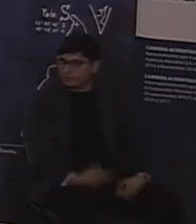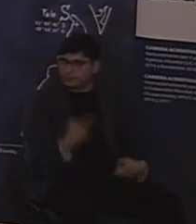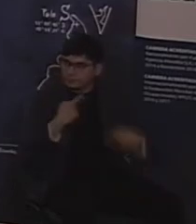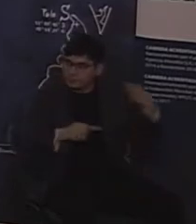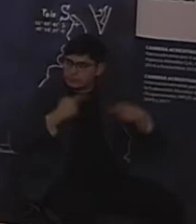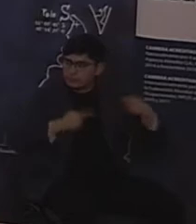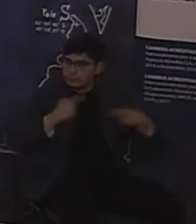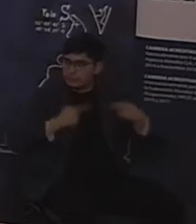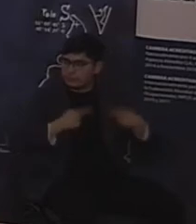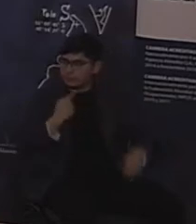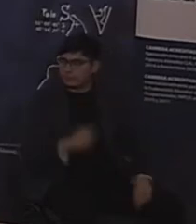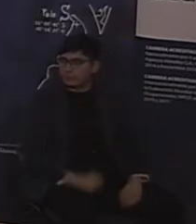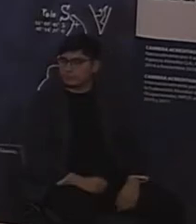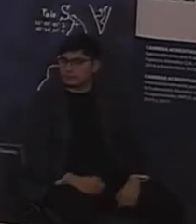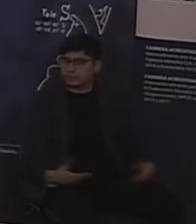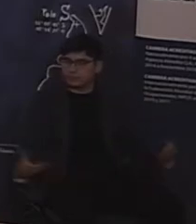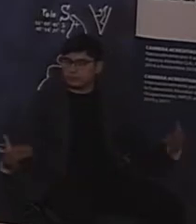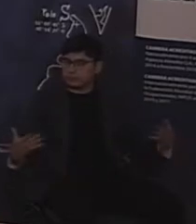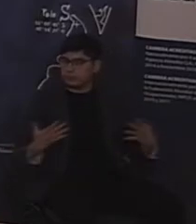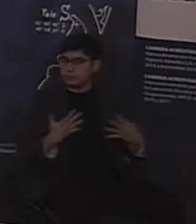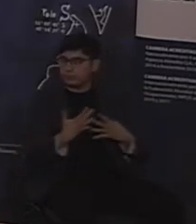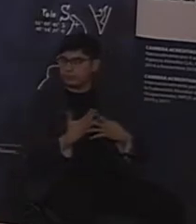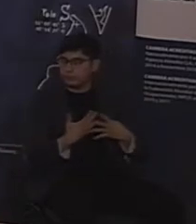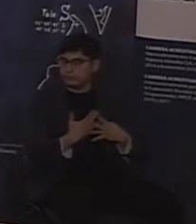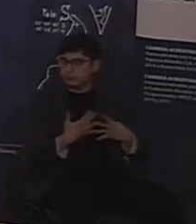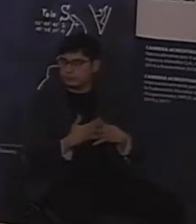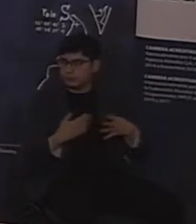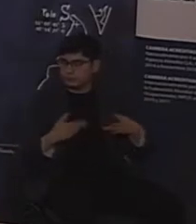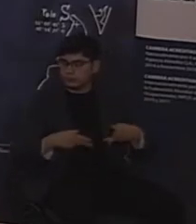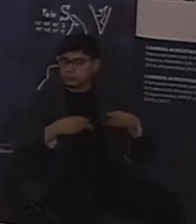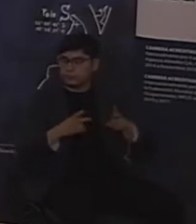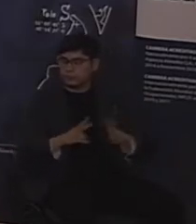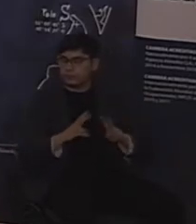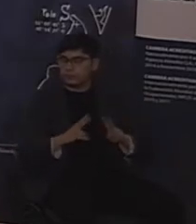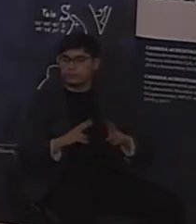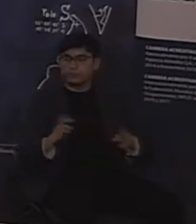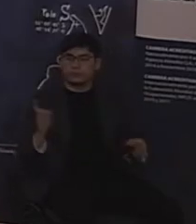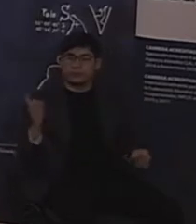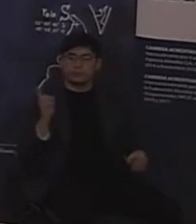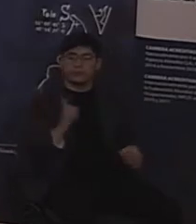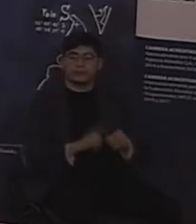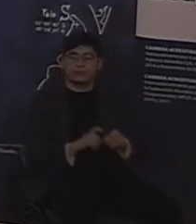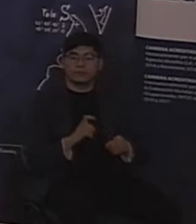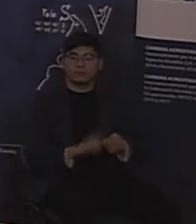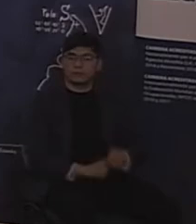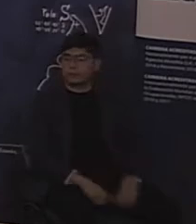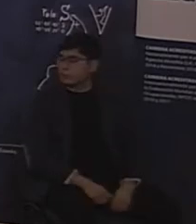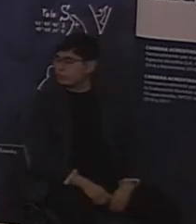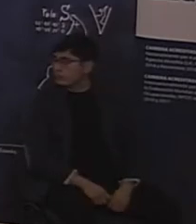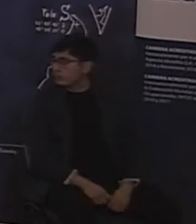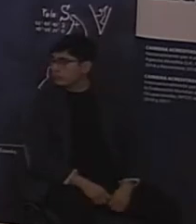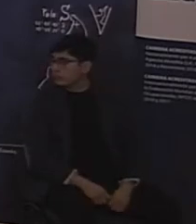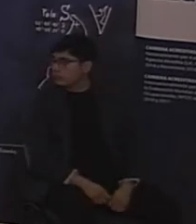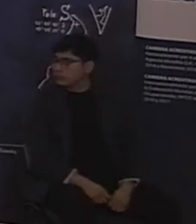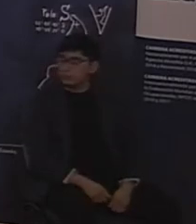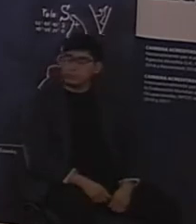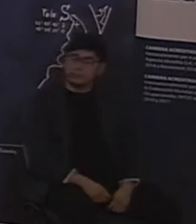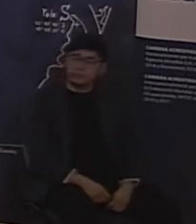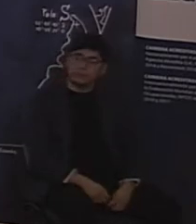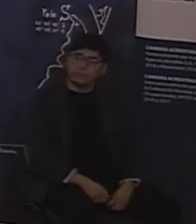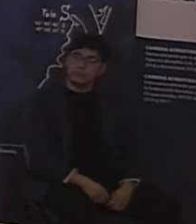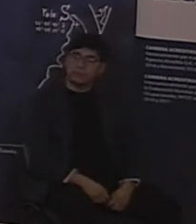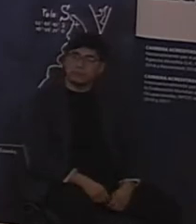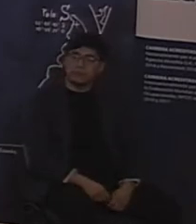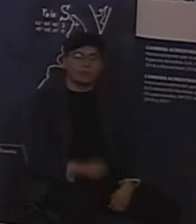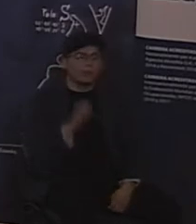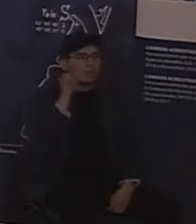se consagró también como un derecho fundamental fue el de la participación de la participación cual es